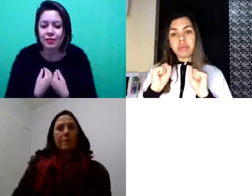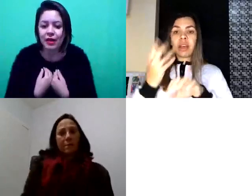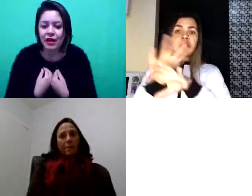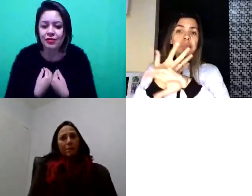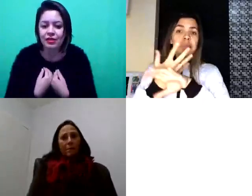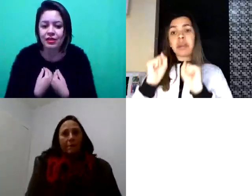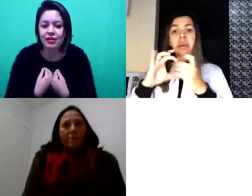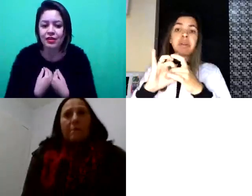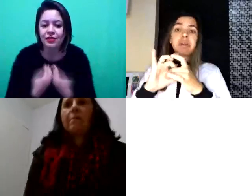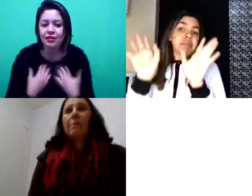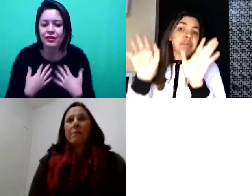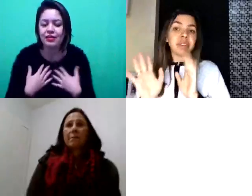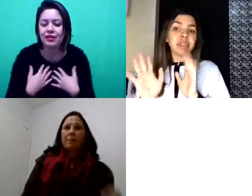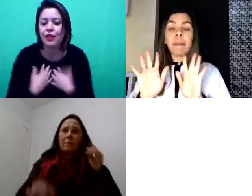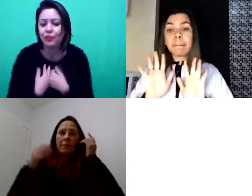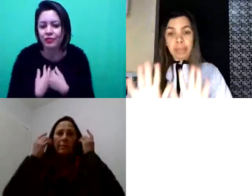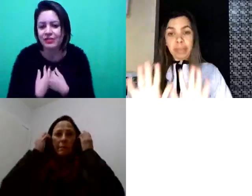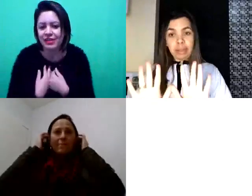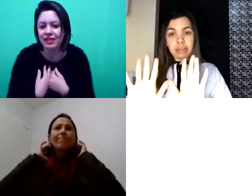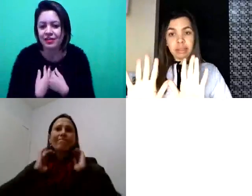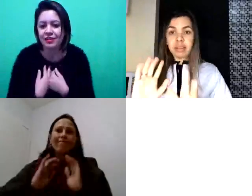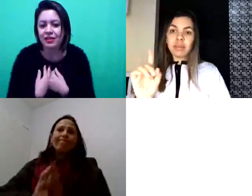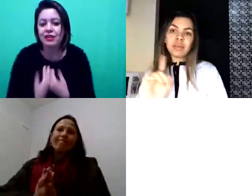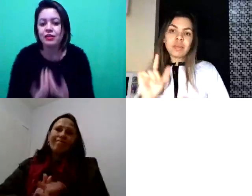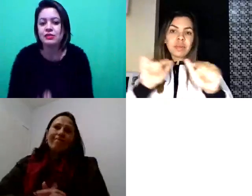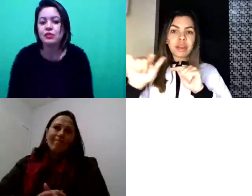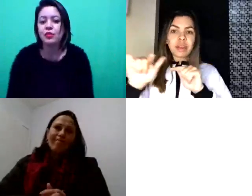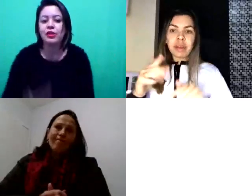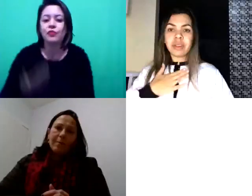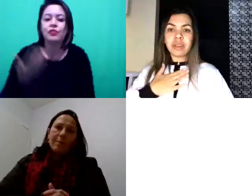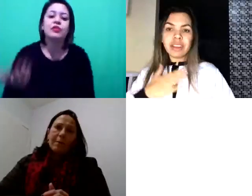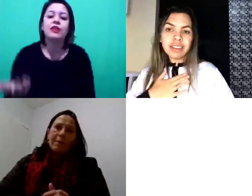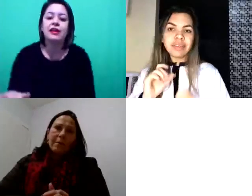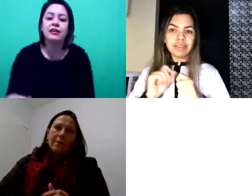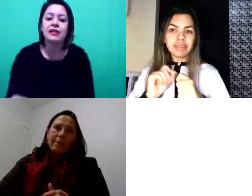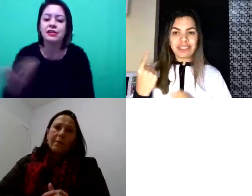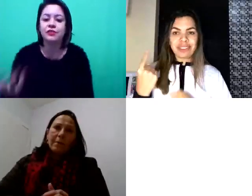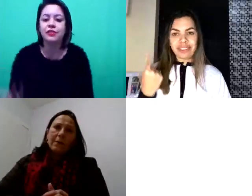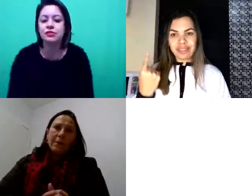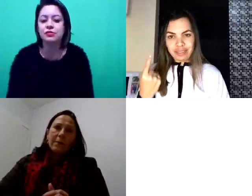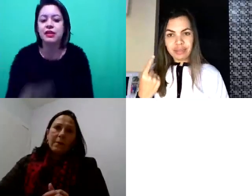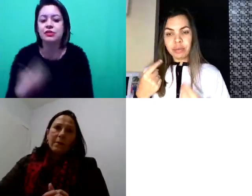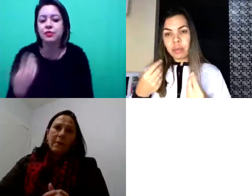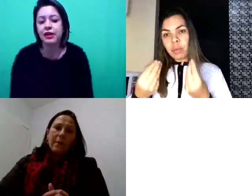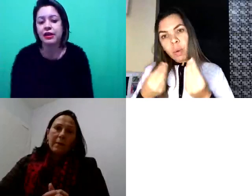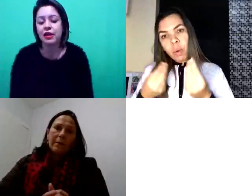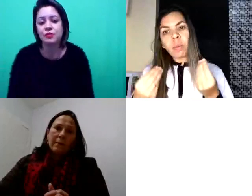trabalho que eu vou fazer, né? Então, assim, como que eu vou dar serviço, né, sobrecarregar os meus